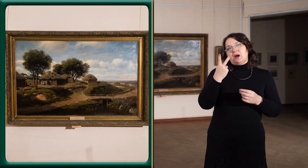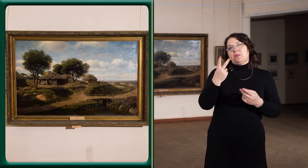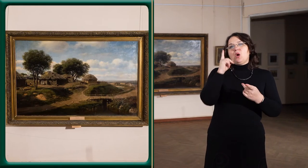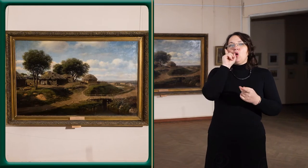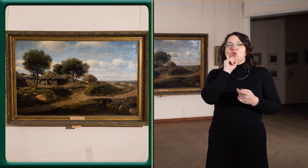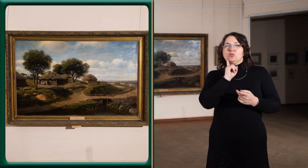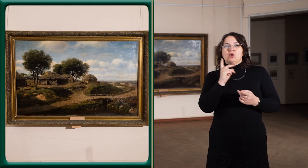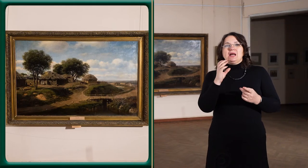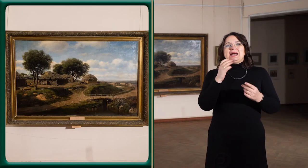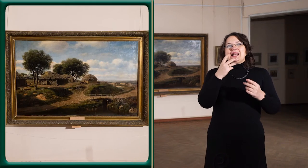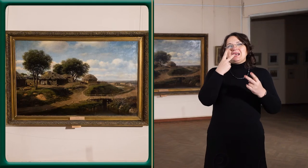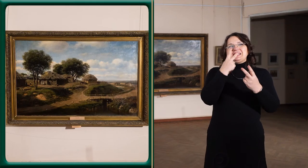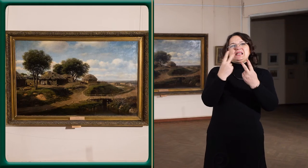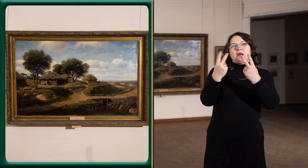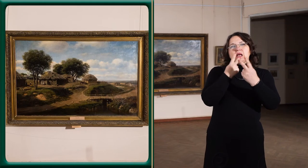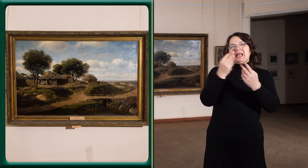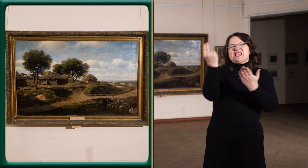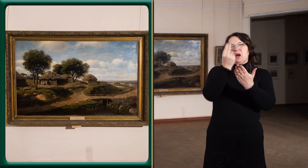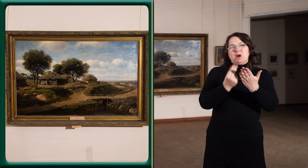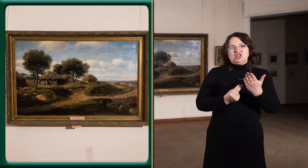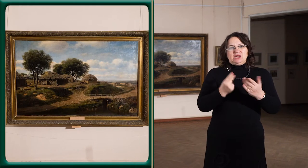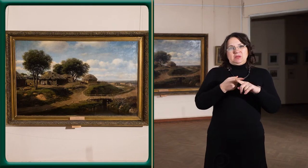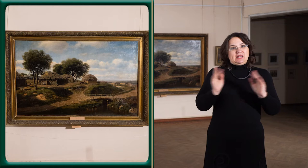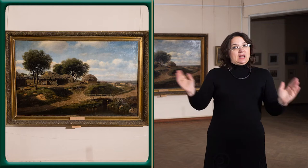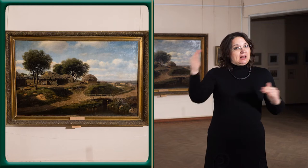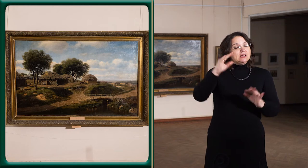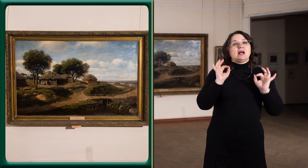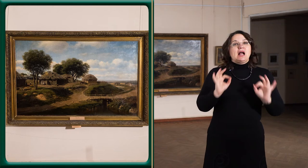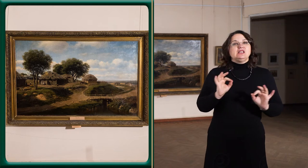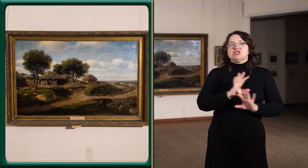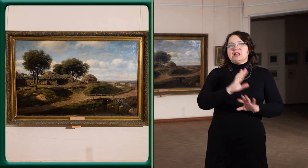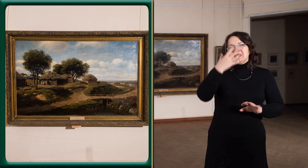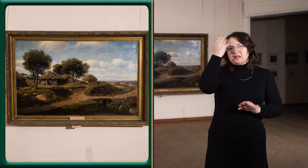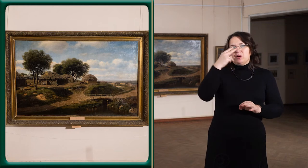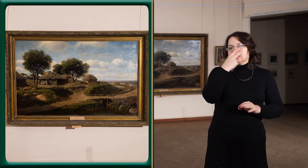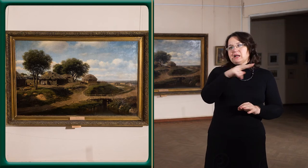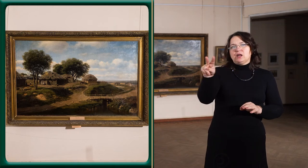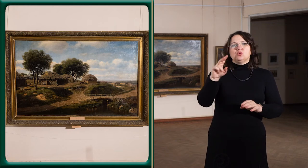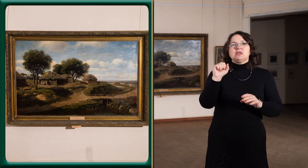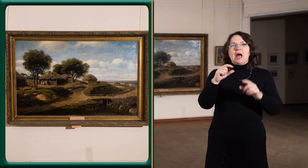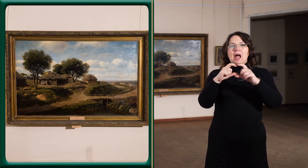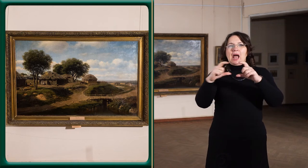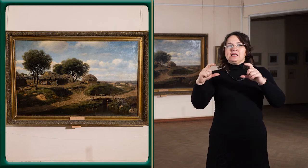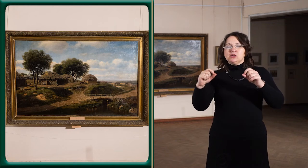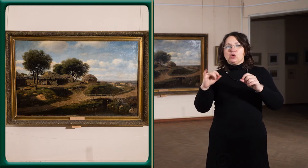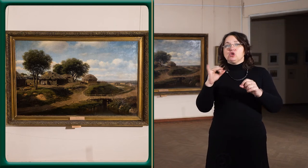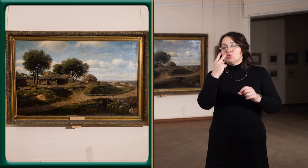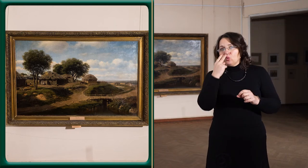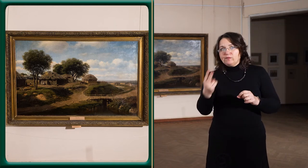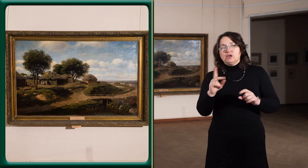стереоскопическим изображением на этой картине, то, конечно же, не забываем скользнуть взглядом на этикетку и увидеть, что художник